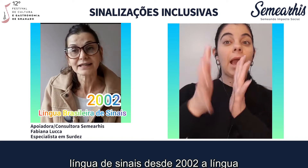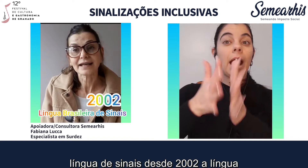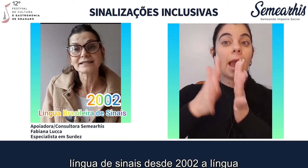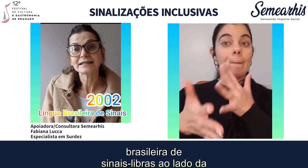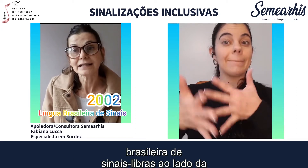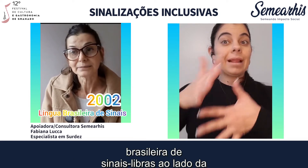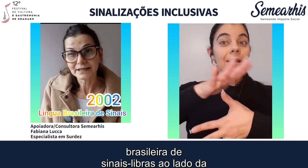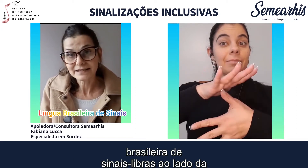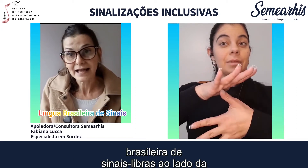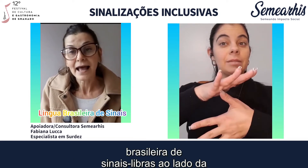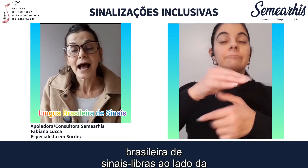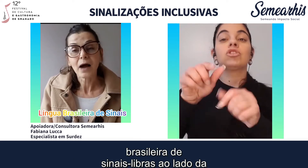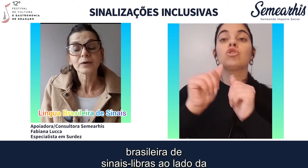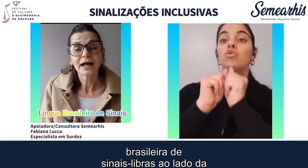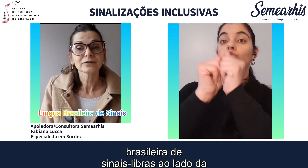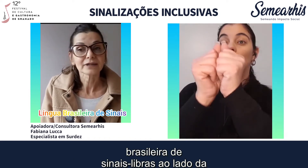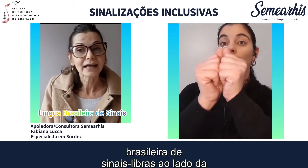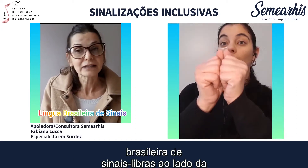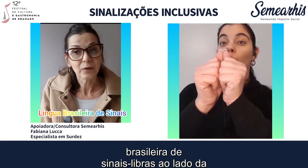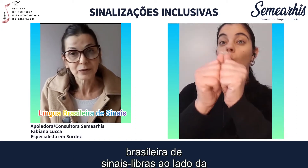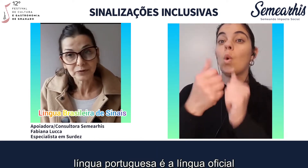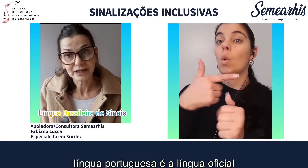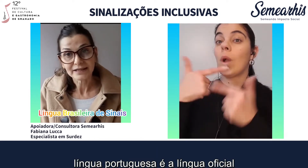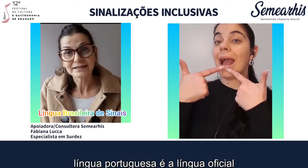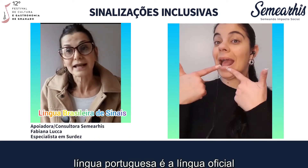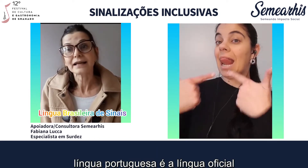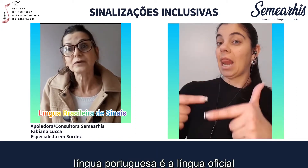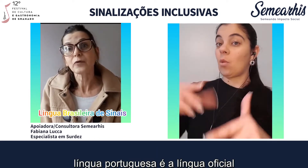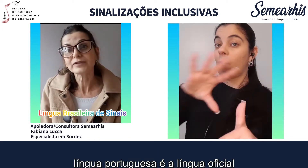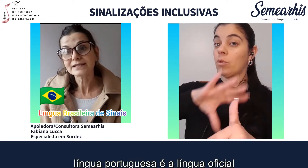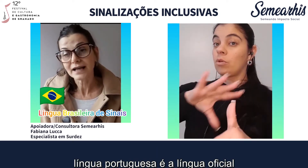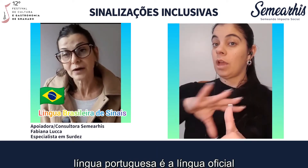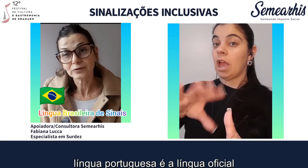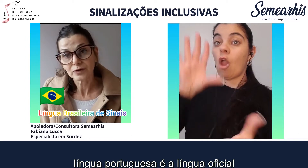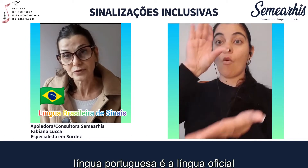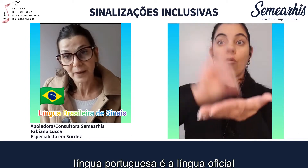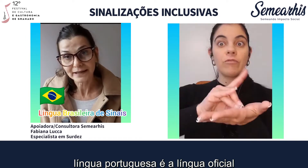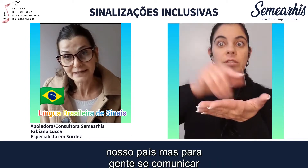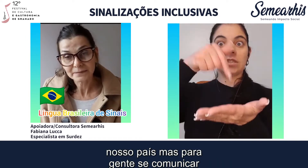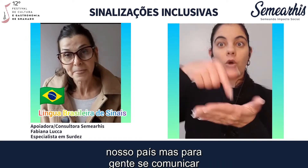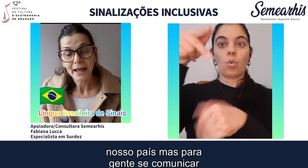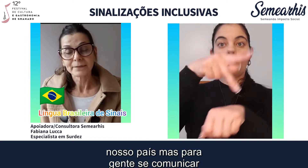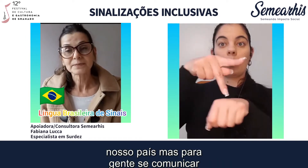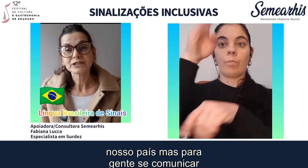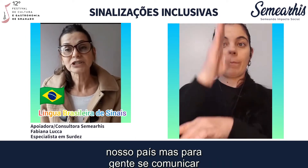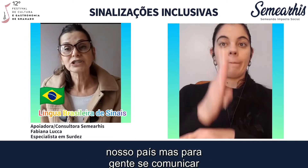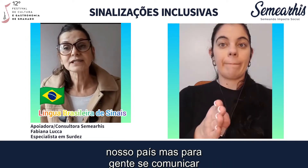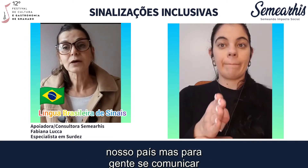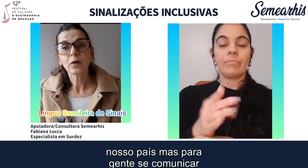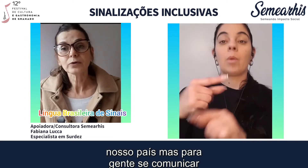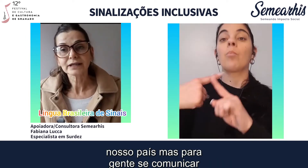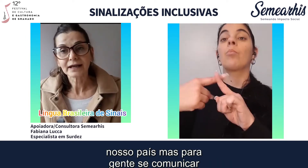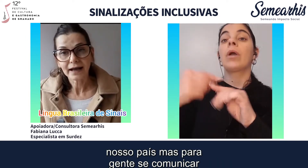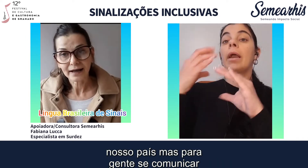de sinais, Libras, ao lado da língua portuguesa, é a língua oficial no nosso país. Mas para a gente